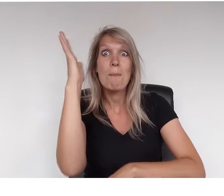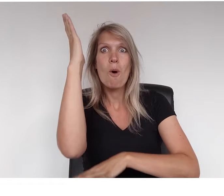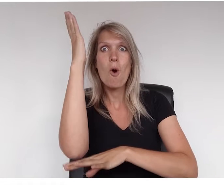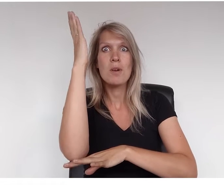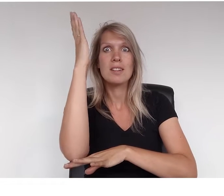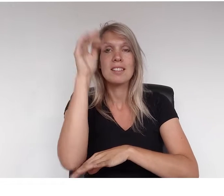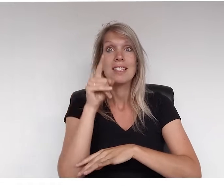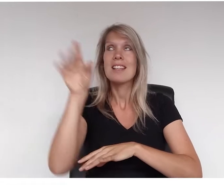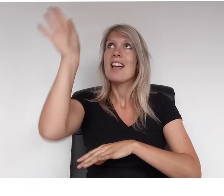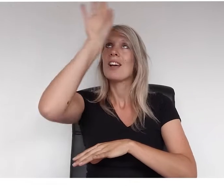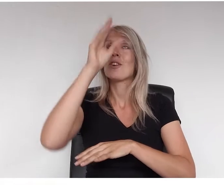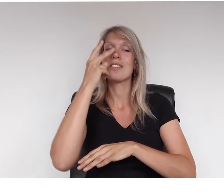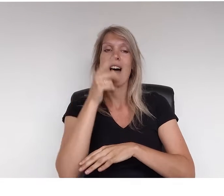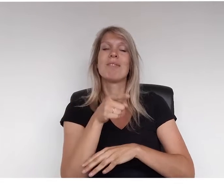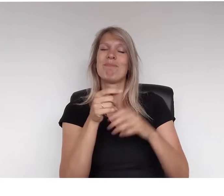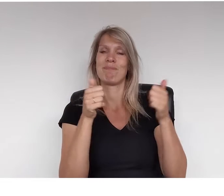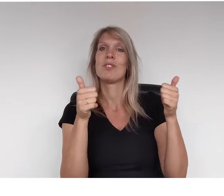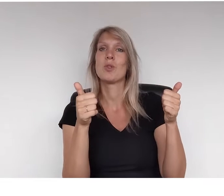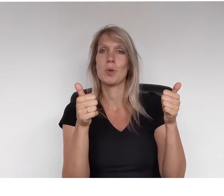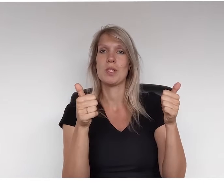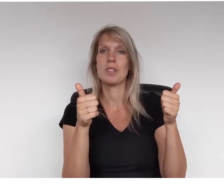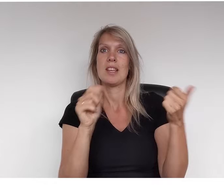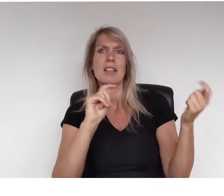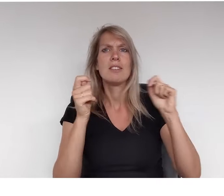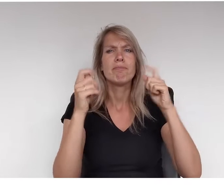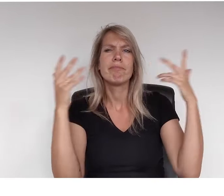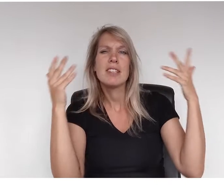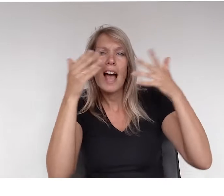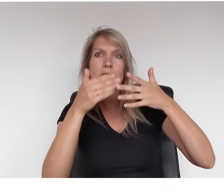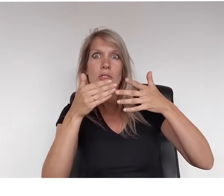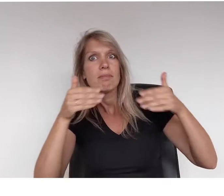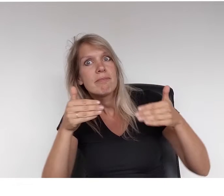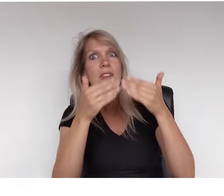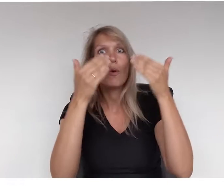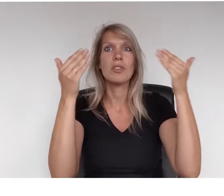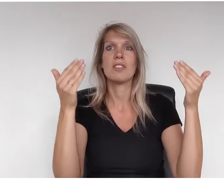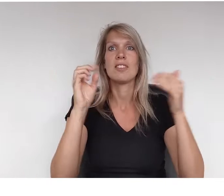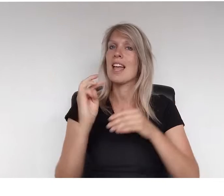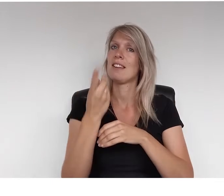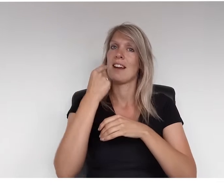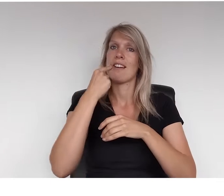dat het goed was. Toen werd het avond en weer ochtend. En de derde dag was voorbij.